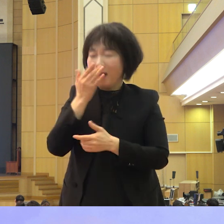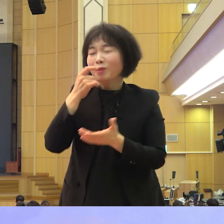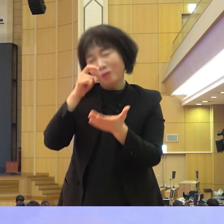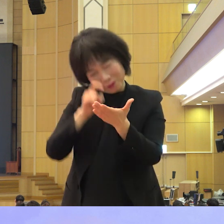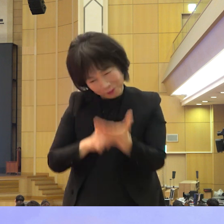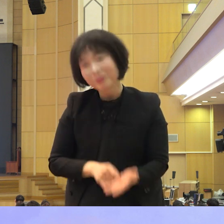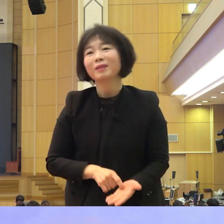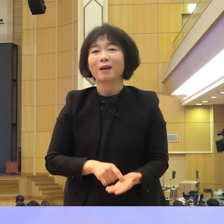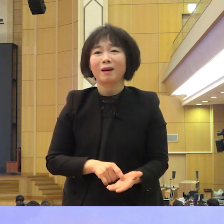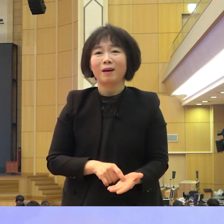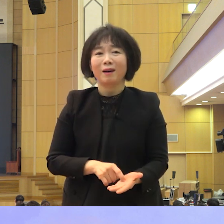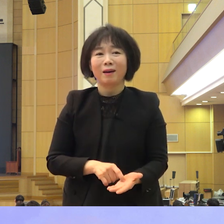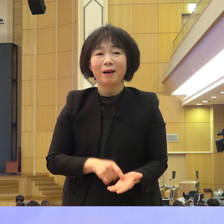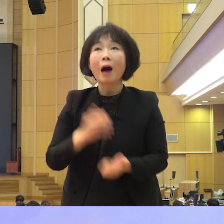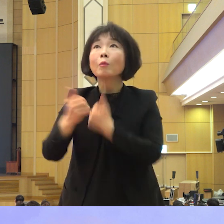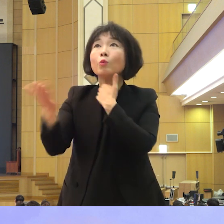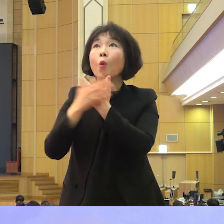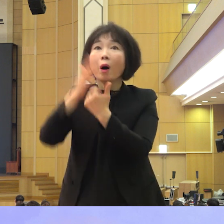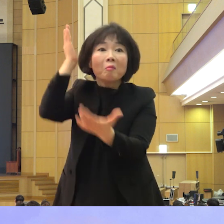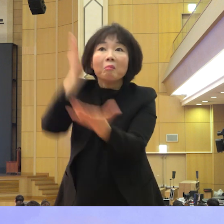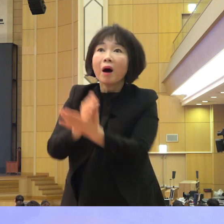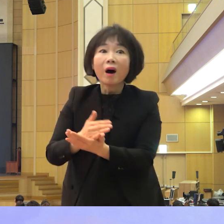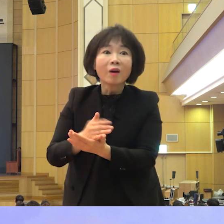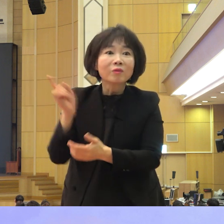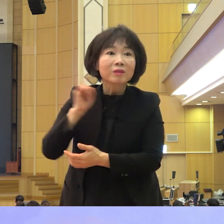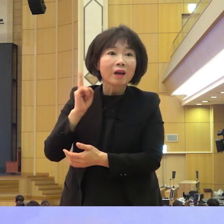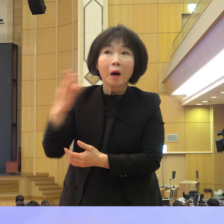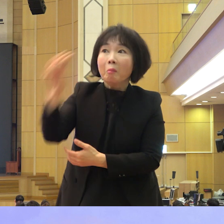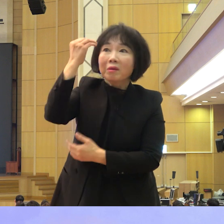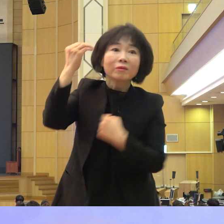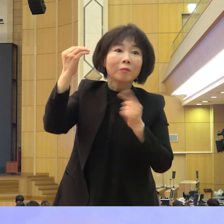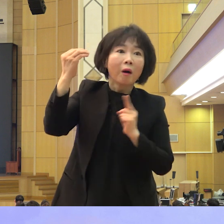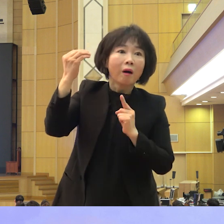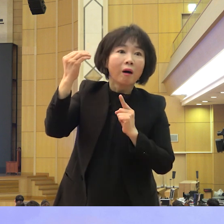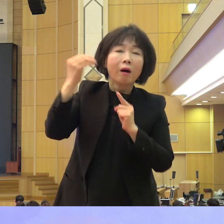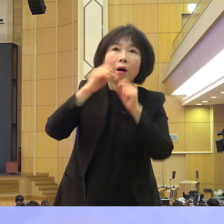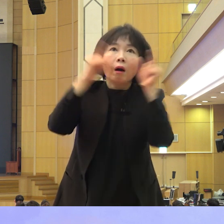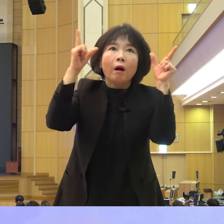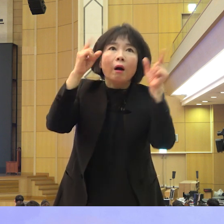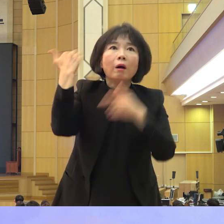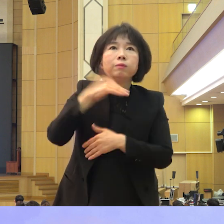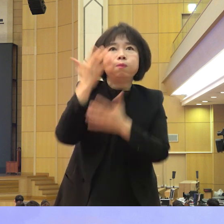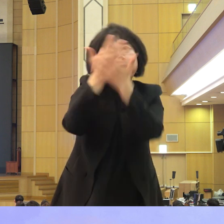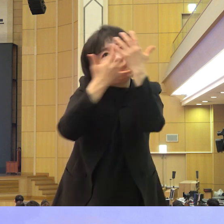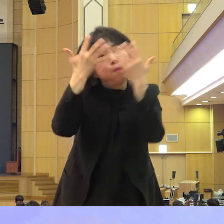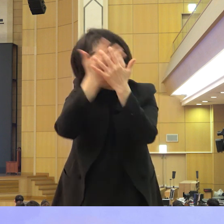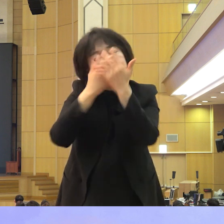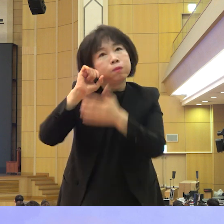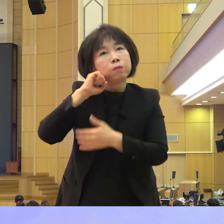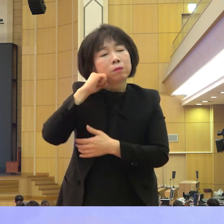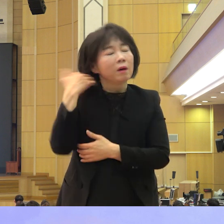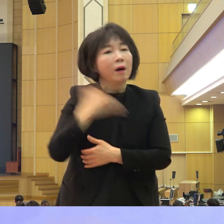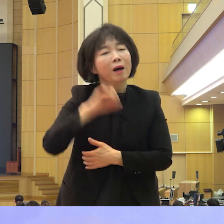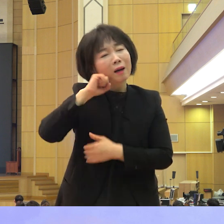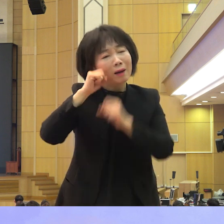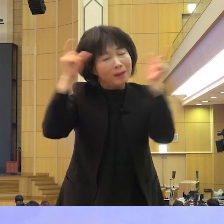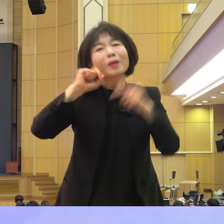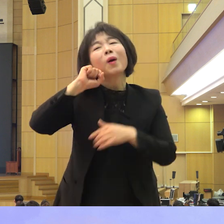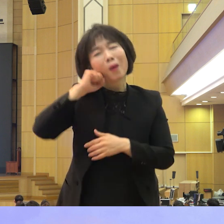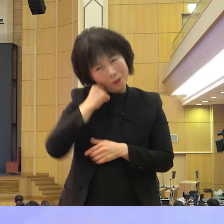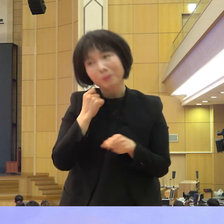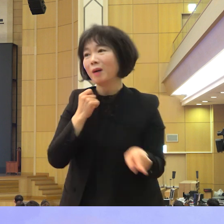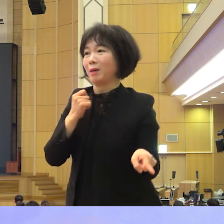안 들려져요. 왜? 주님이 마음의 문을 열어주지 않았기 때문에 그런 것입니다. 그래서 46절 보니까 또